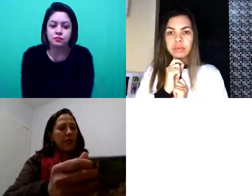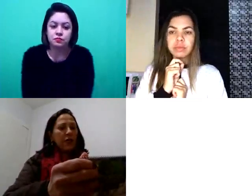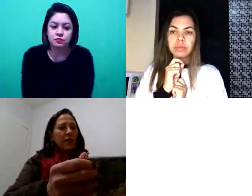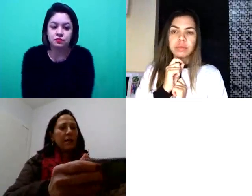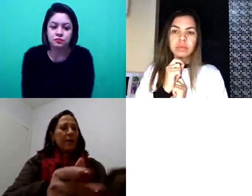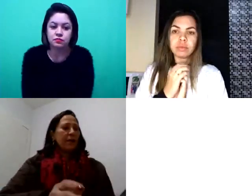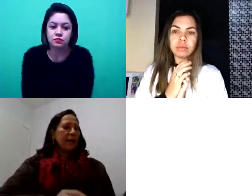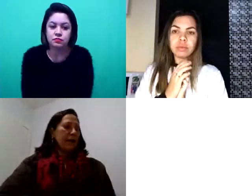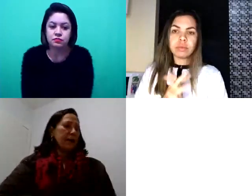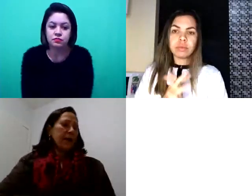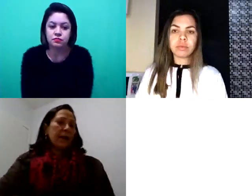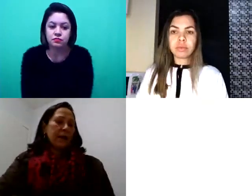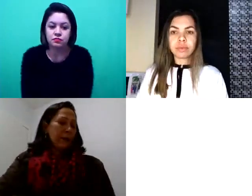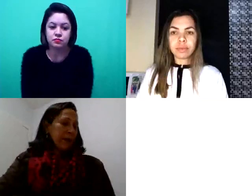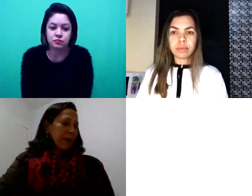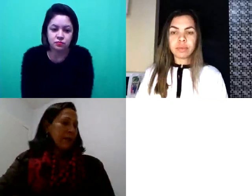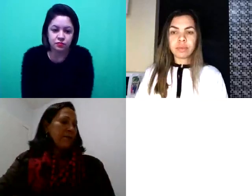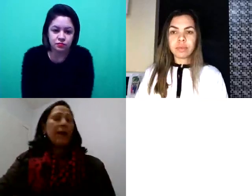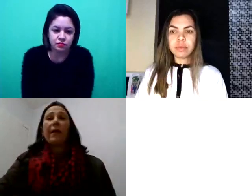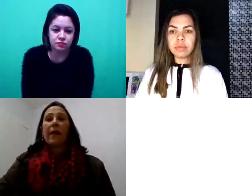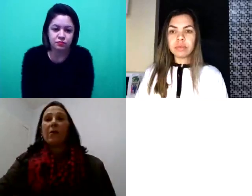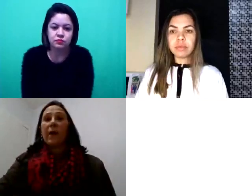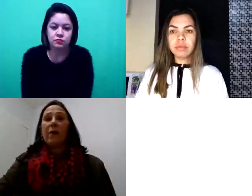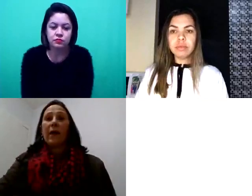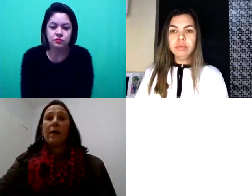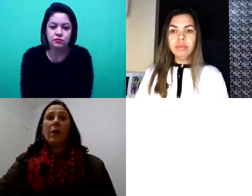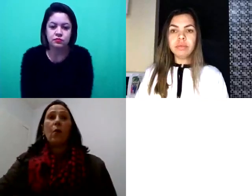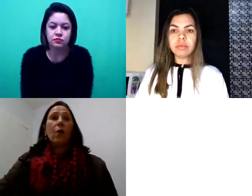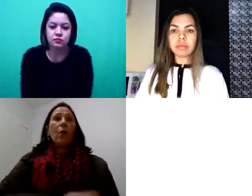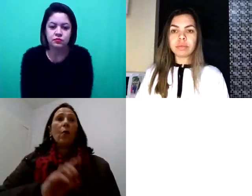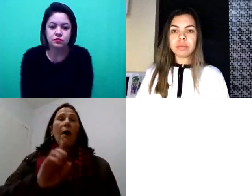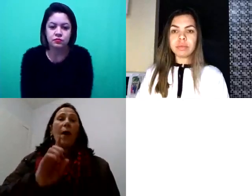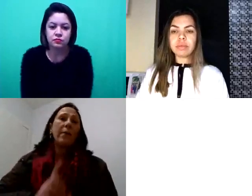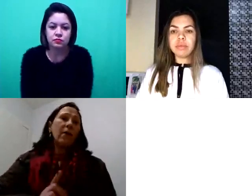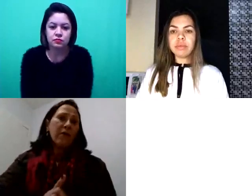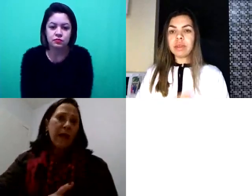Se a agenda da Patrícia tiver liberada para uma reunião,